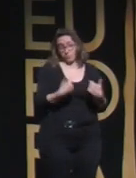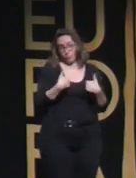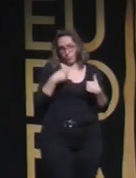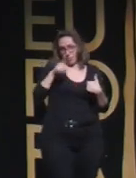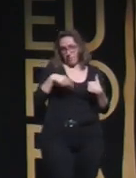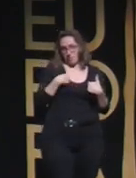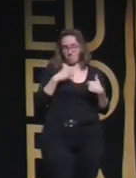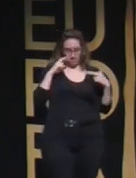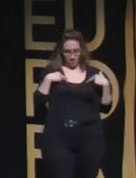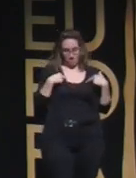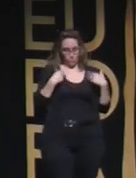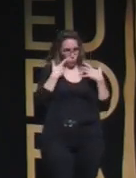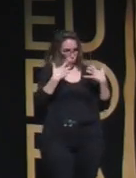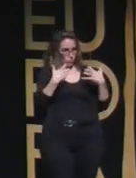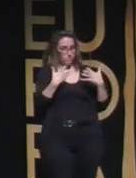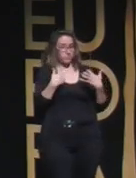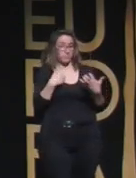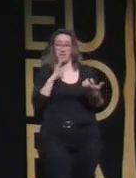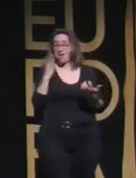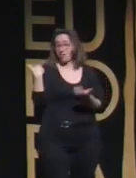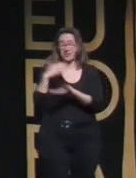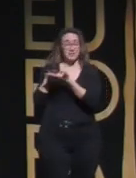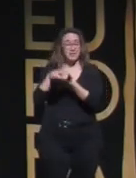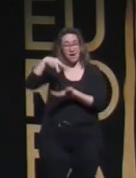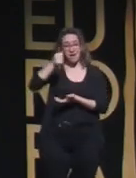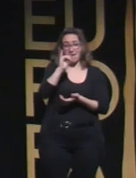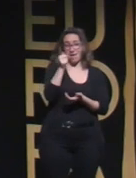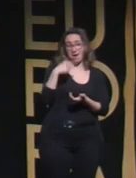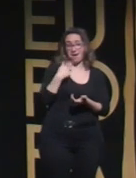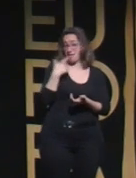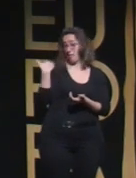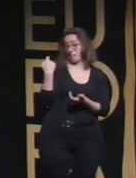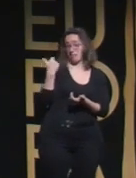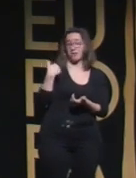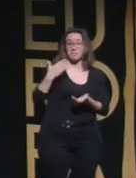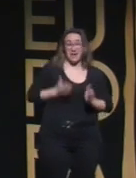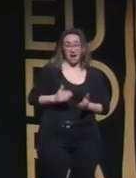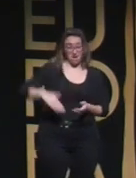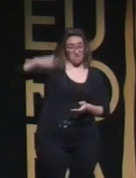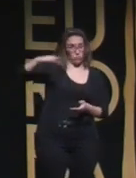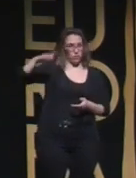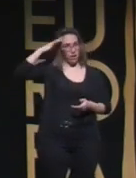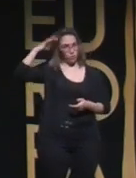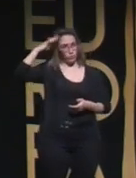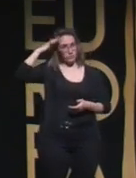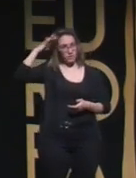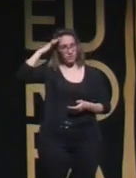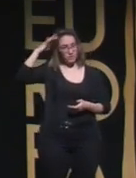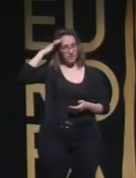Yo le decía a Nayara que hace poco, mi hija, la mayor, la adolescente, me ha salido choni,